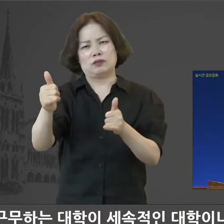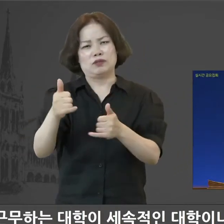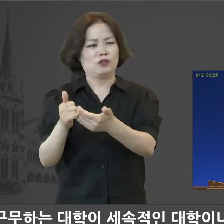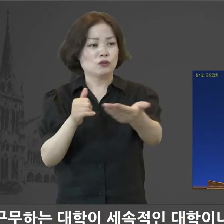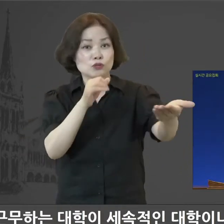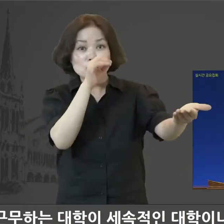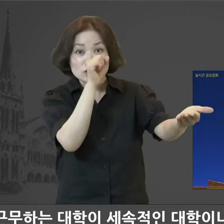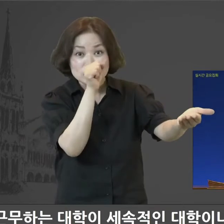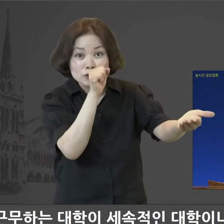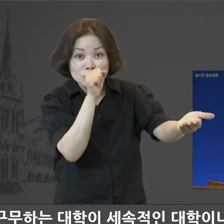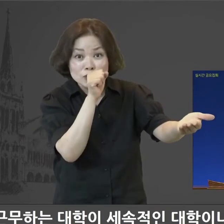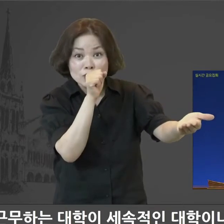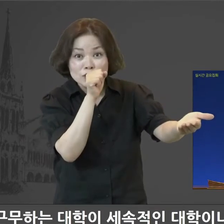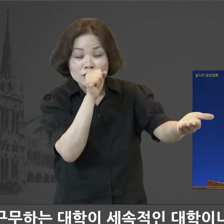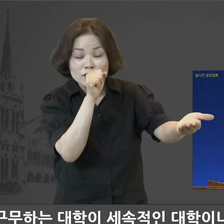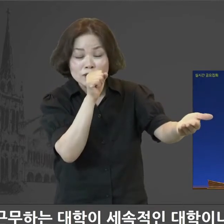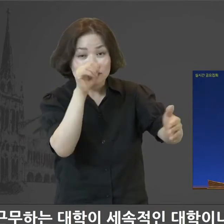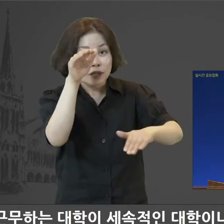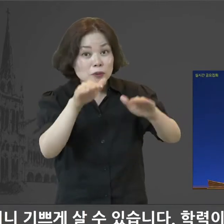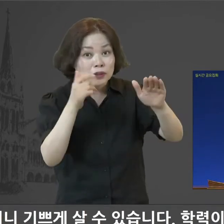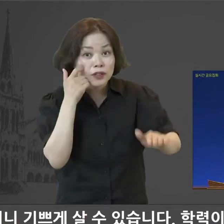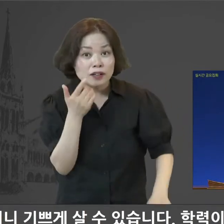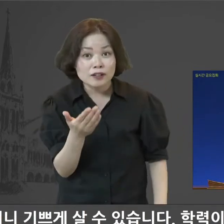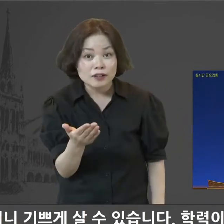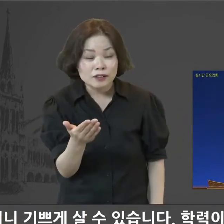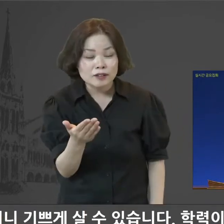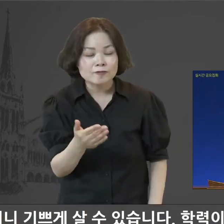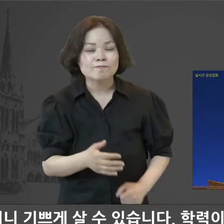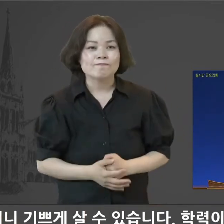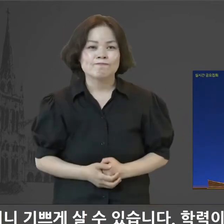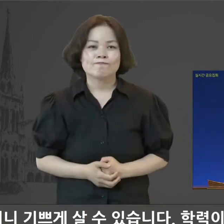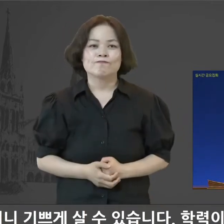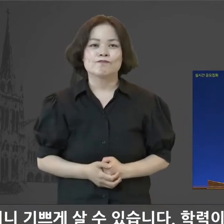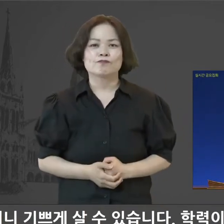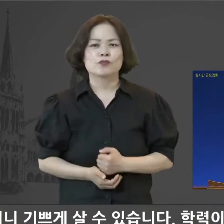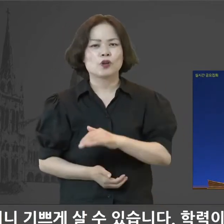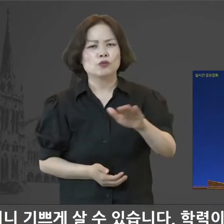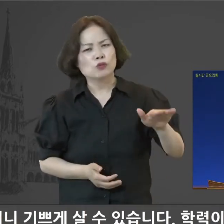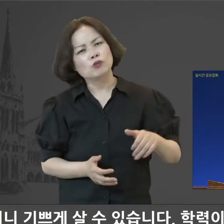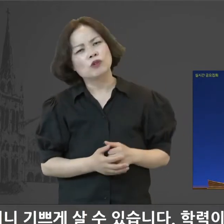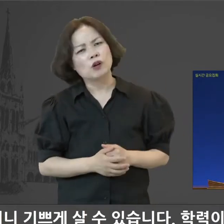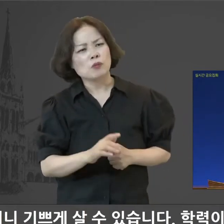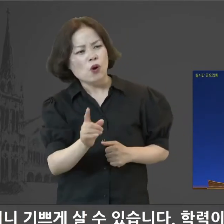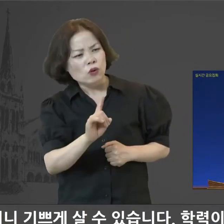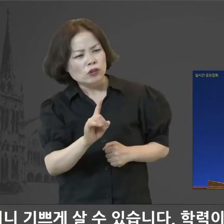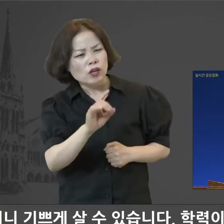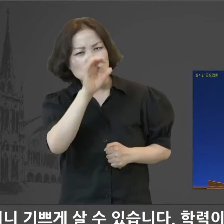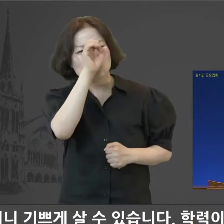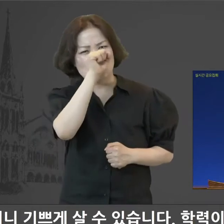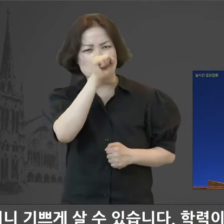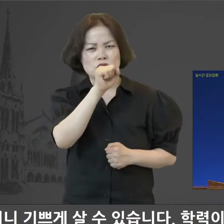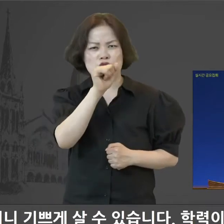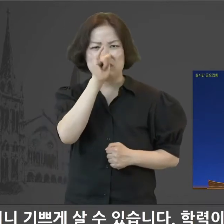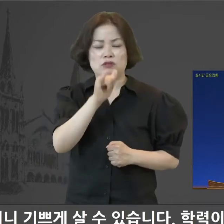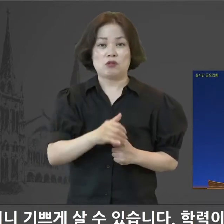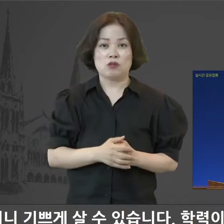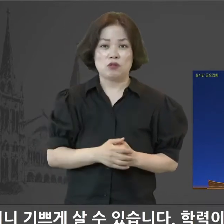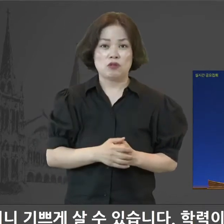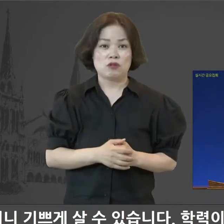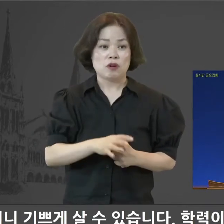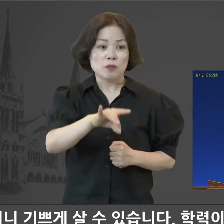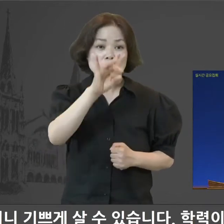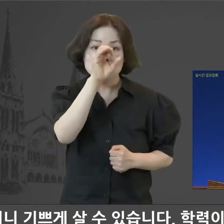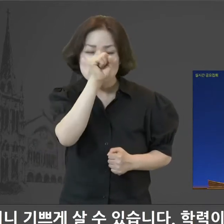좋아하시는 것도 그건 차별인가요? 어쨌든 그러니까 우리가 뭔가를 선호할 수 있습니다. 근데 그